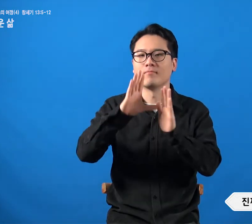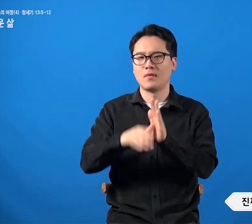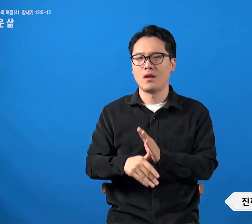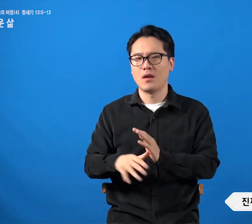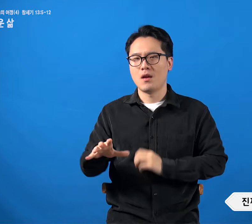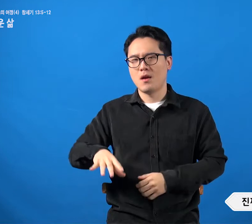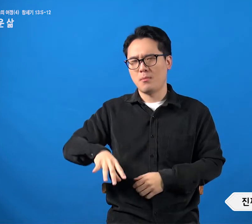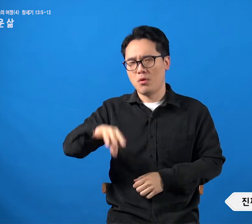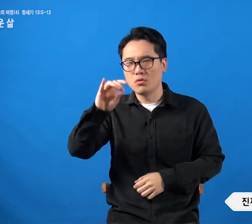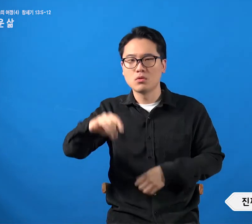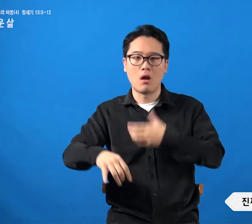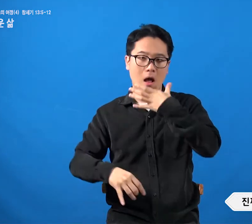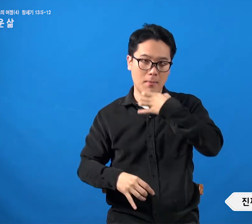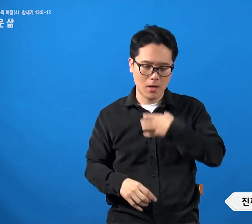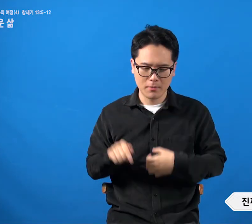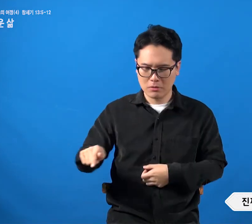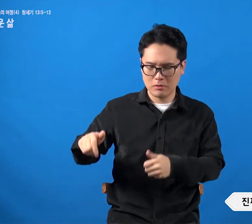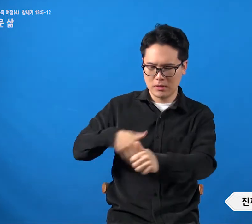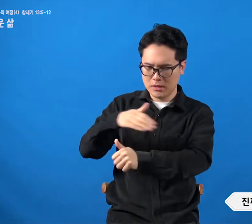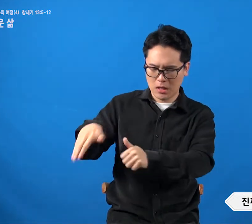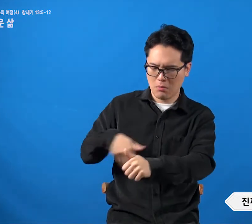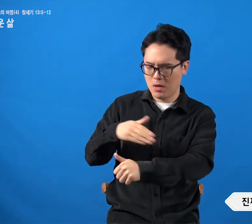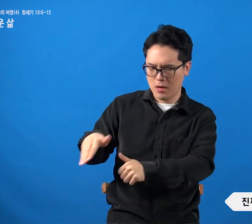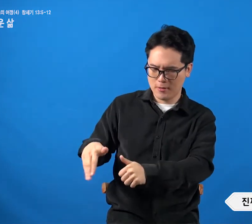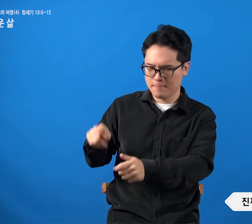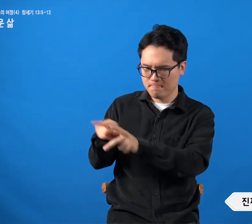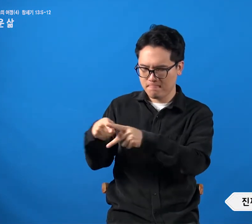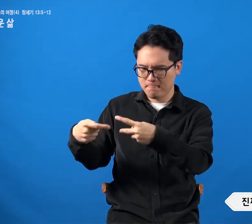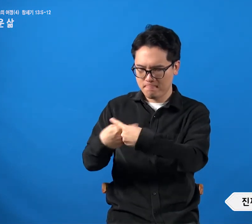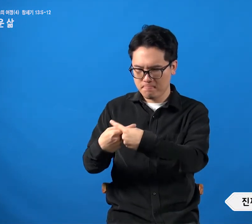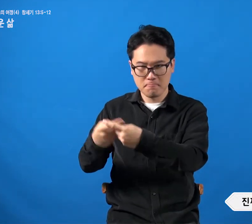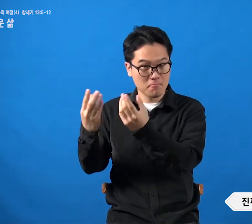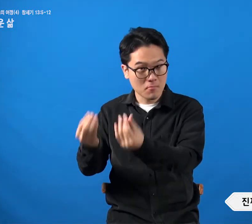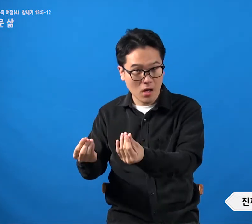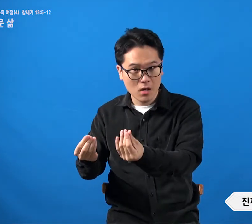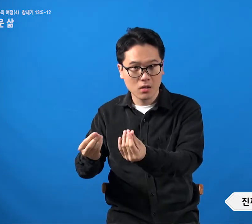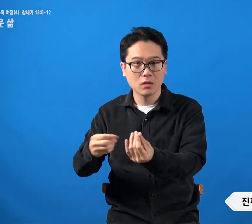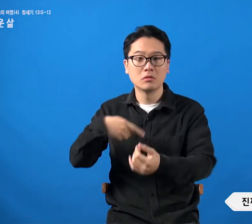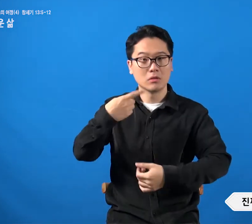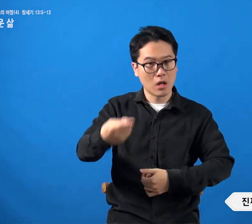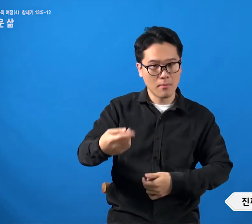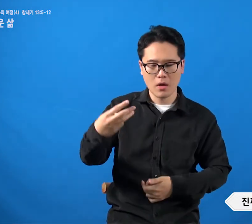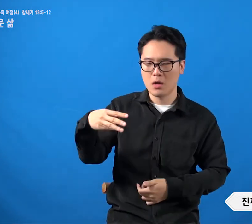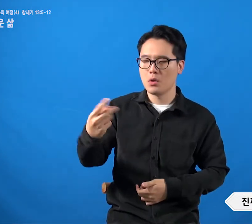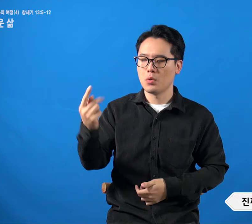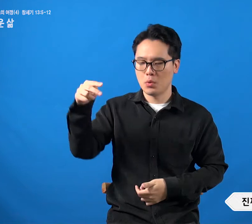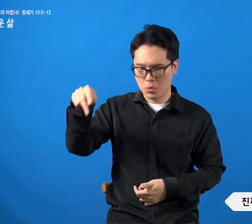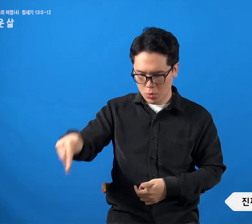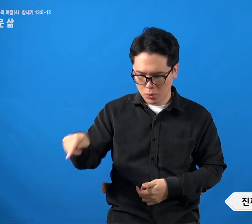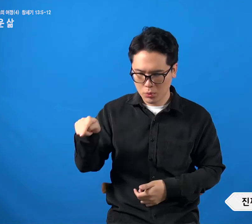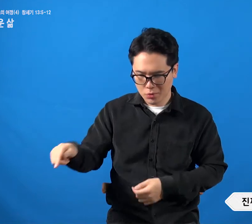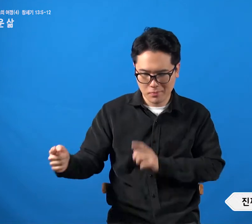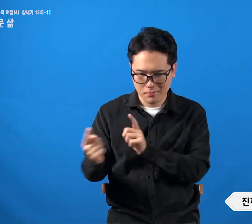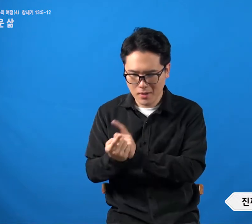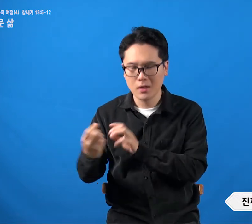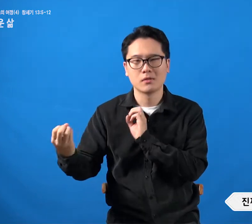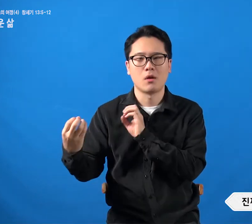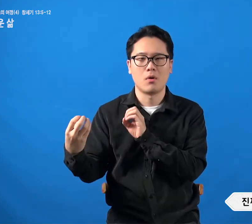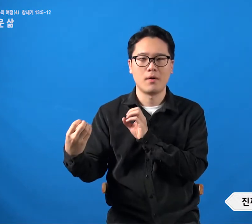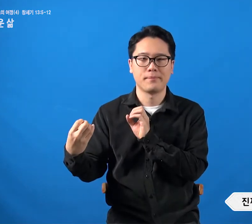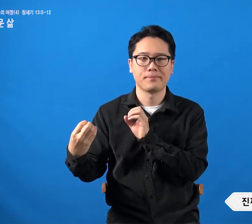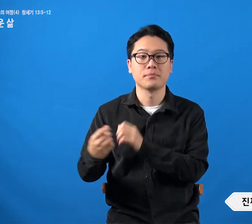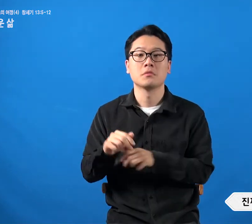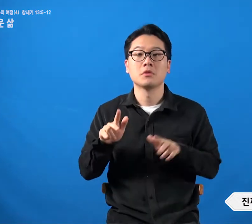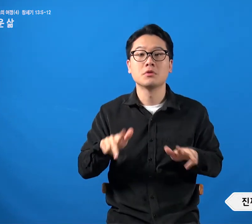아브라함이 그 상황을 정확하게 봅니다. 그리고 그가 롯에게 대화하기 시작합니다. 지금 롯과의